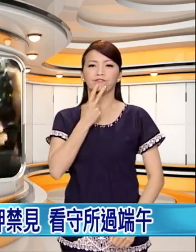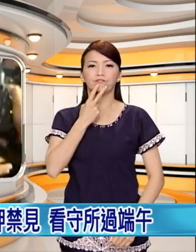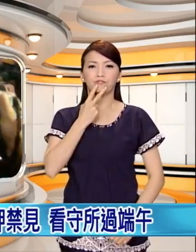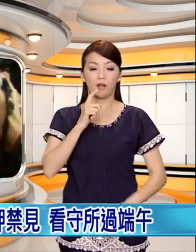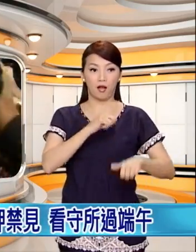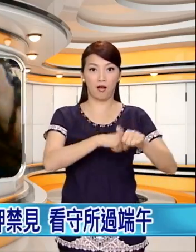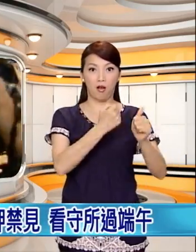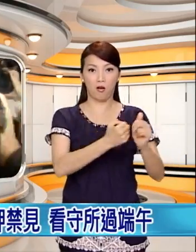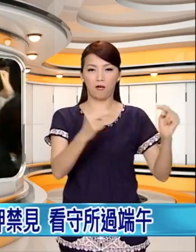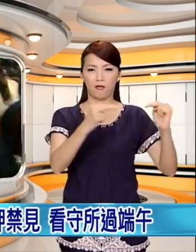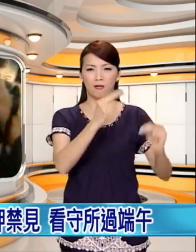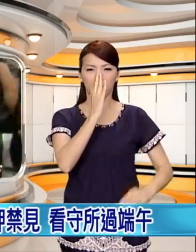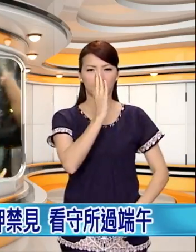见。